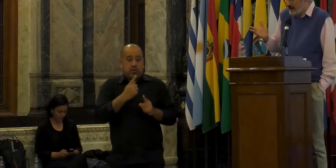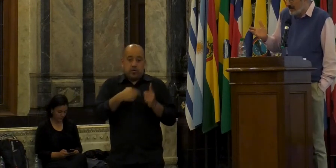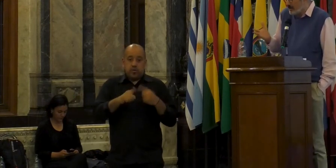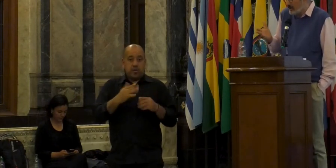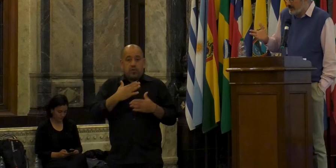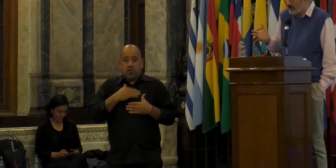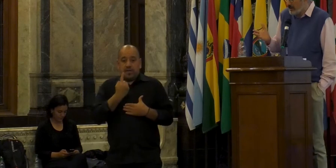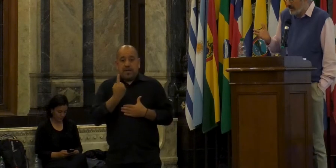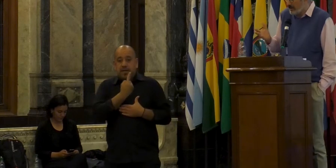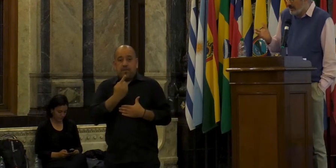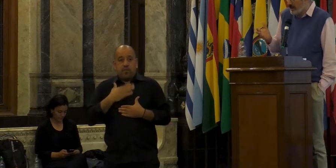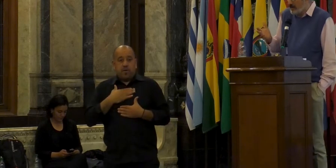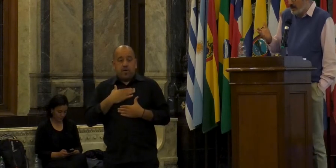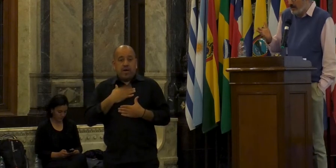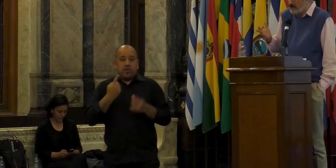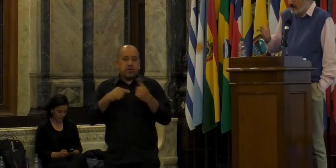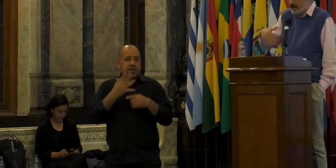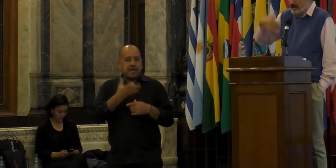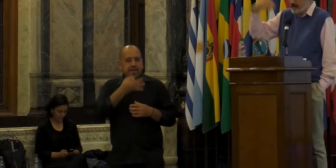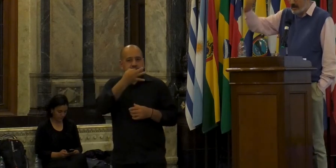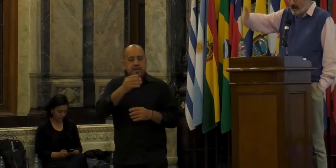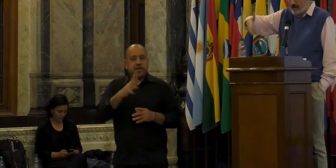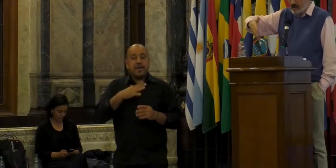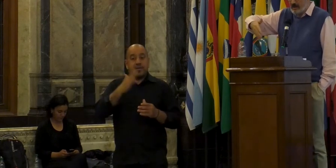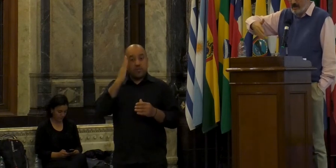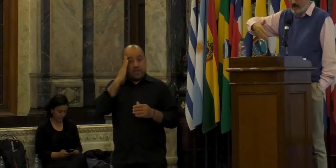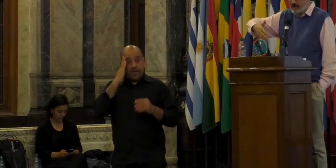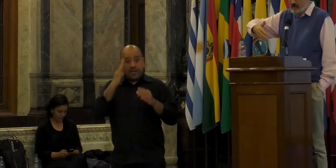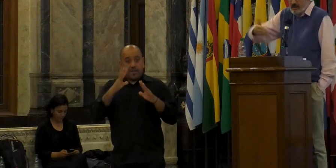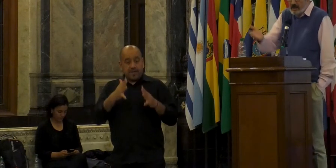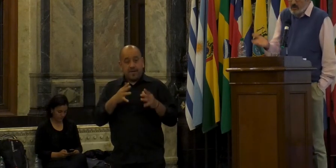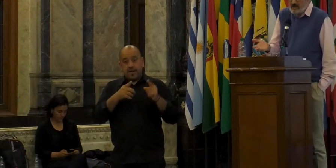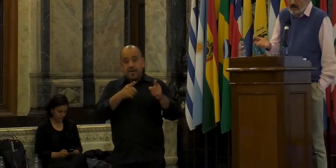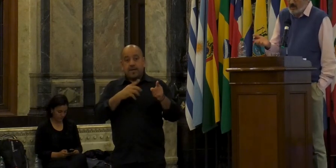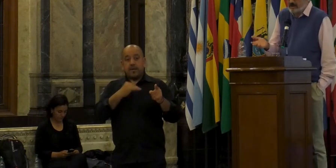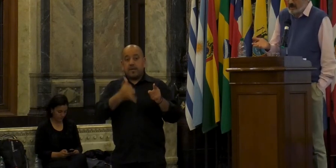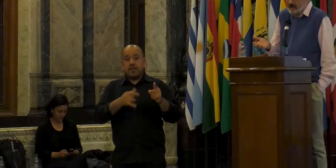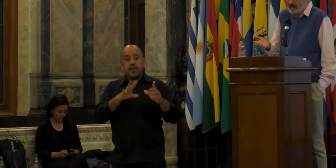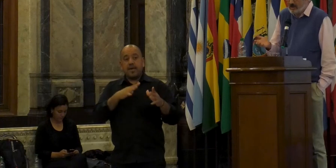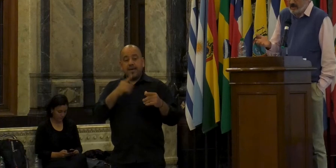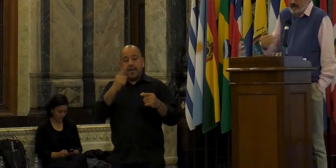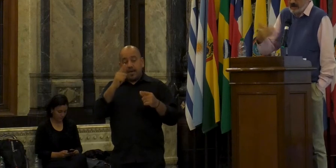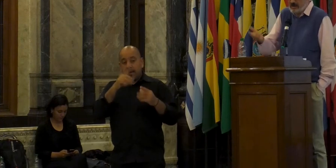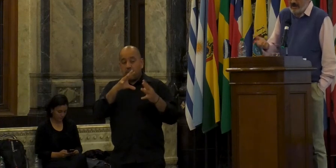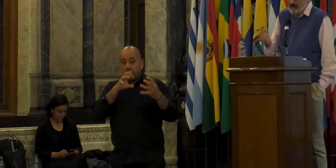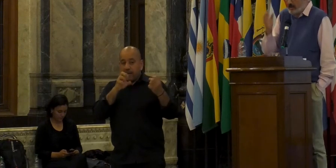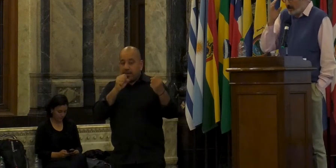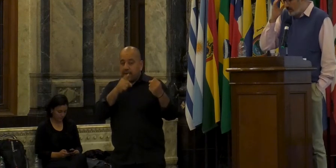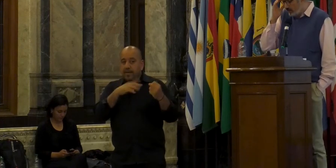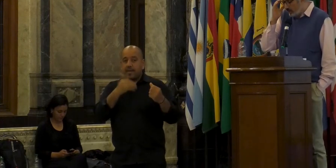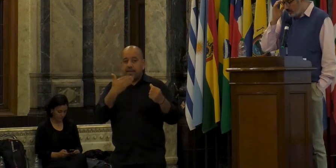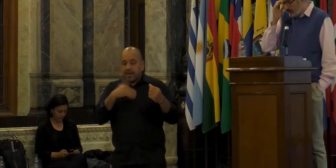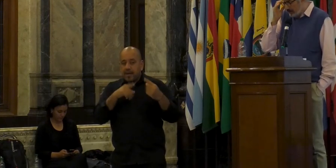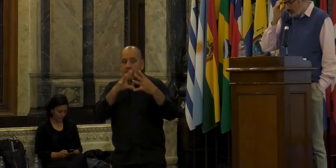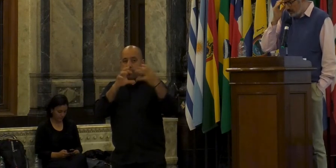ser íntimo de lo que estamos hablando. Es decir, es un saber que necesariamente tiene que escuchar lo que te dice el otro y tiene que aprender de lo que